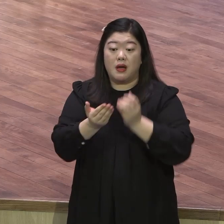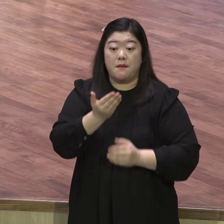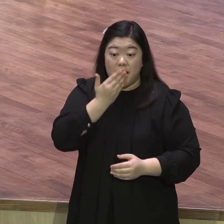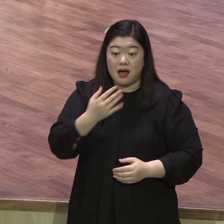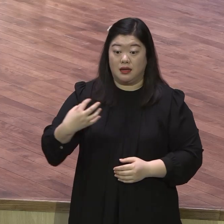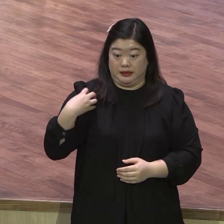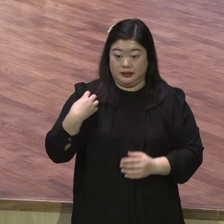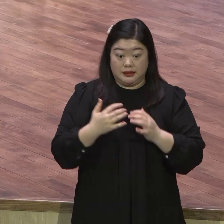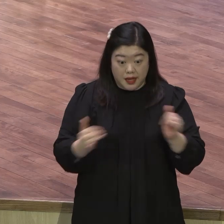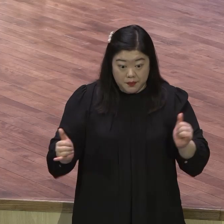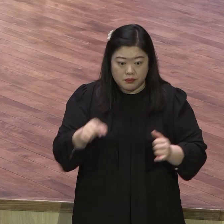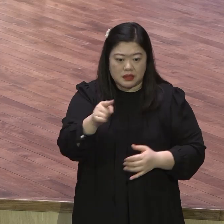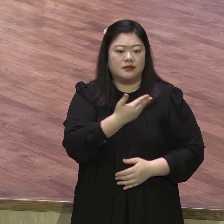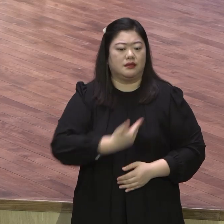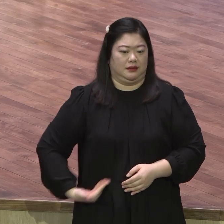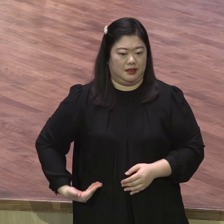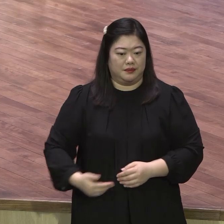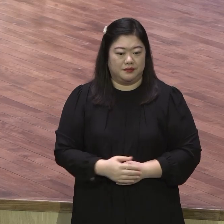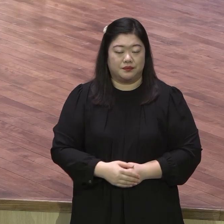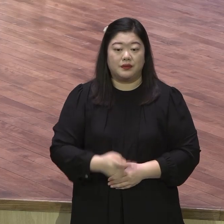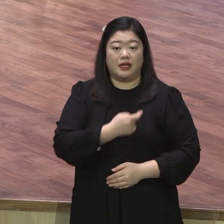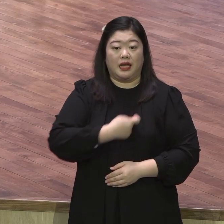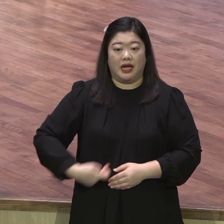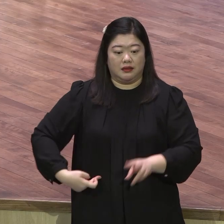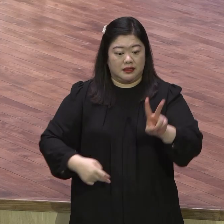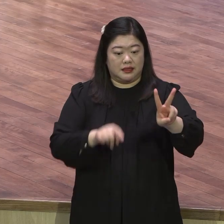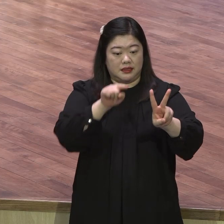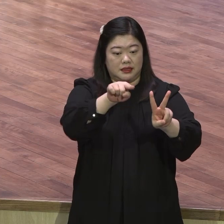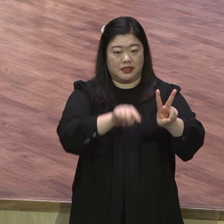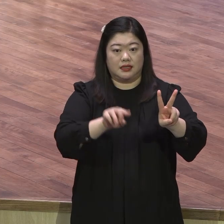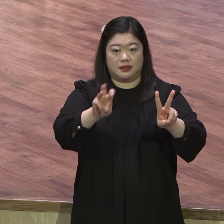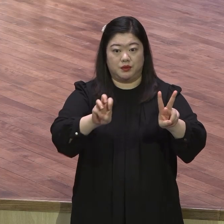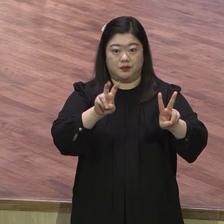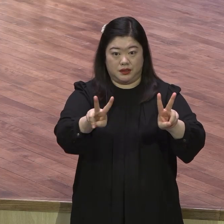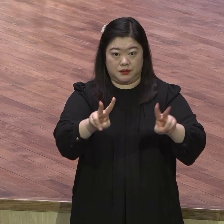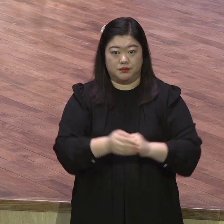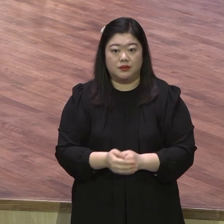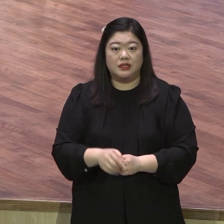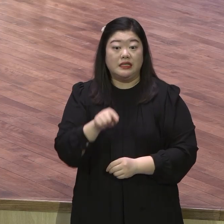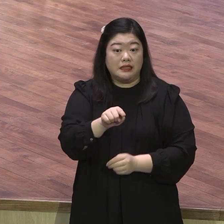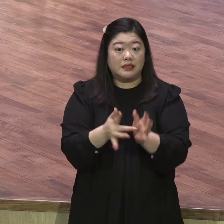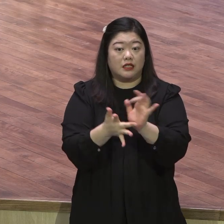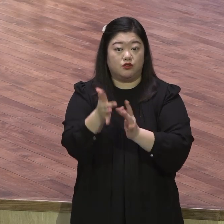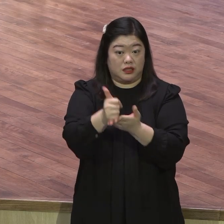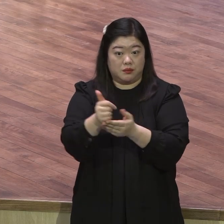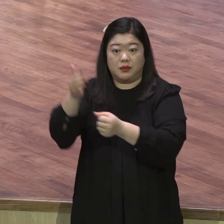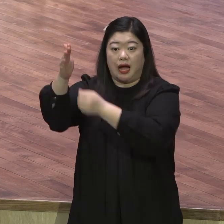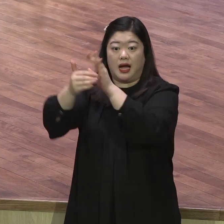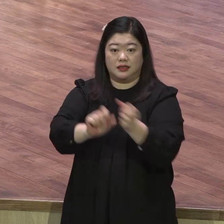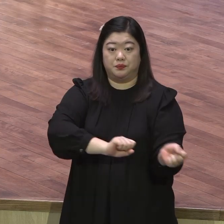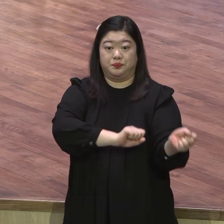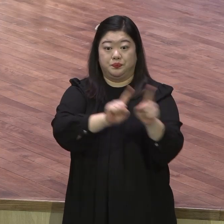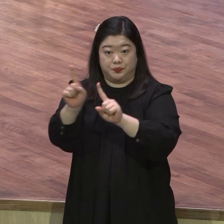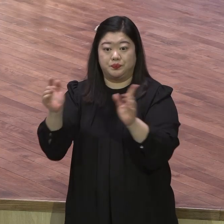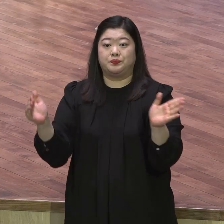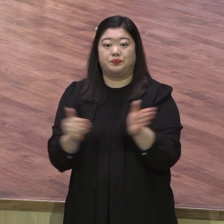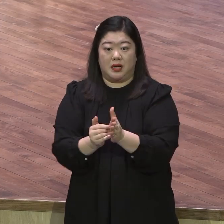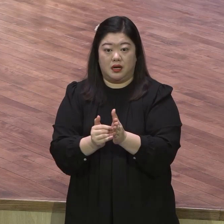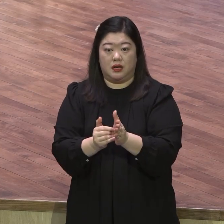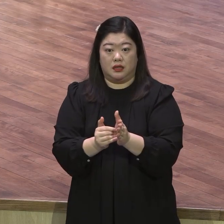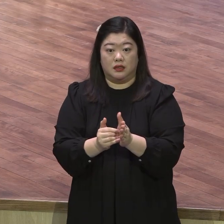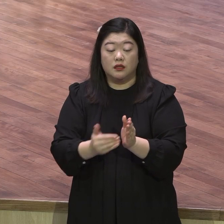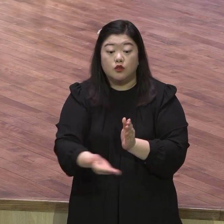부활했다. 사도행전 2장 32절에 이 예수를 하나님의 살리신지라 우리가 다 이 일의 증인으로다.